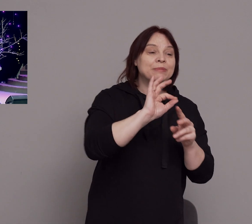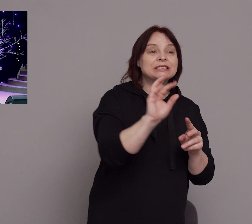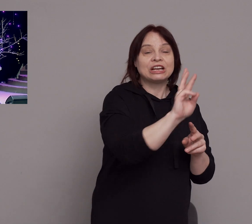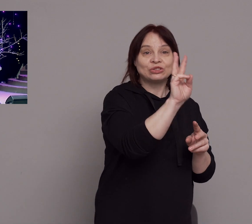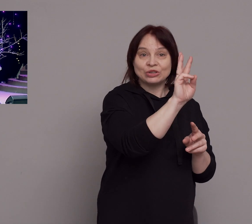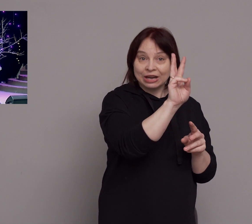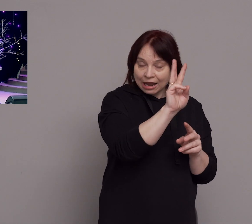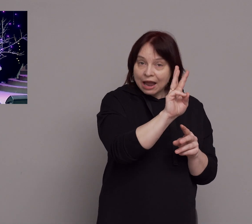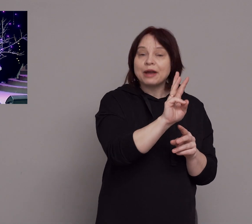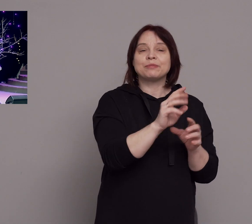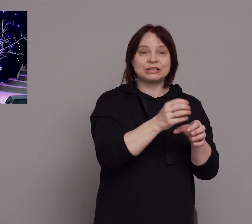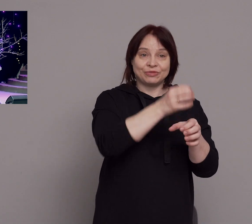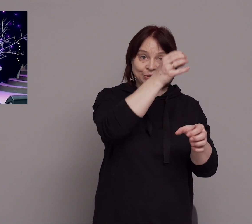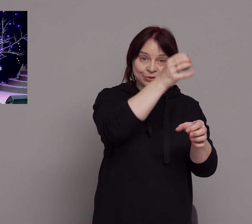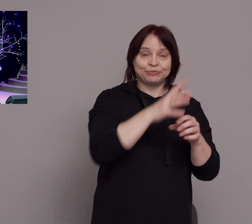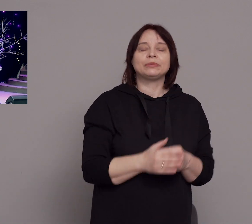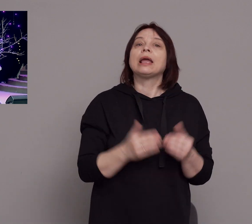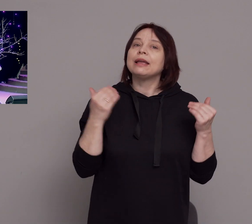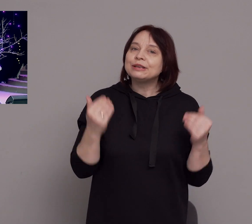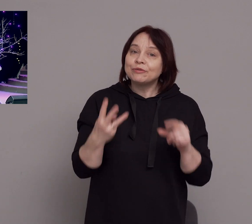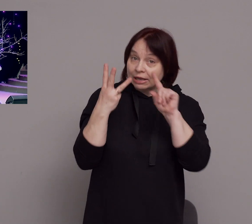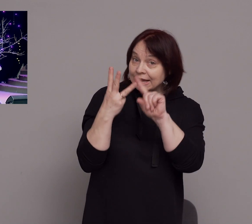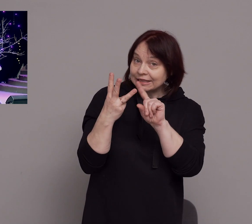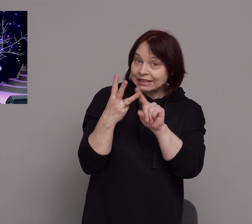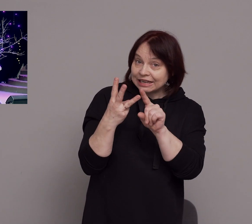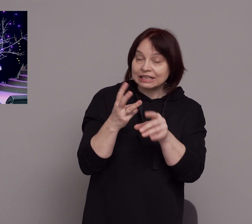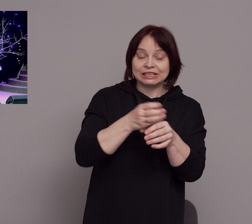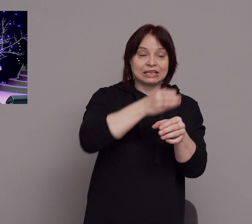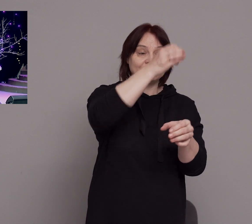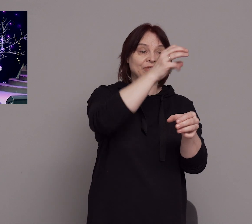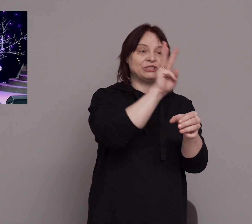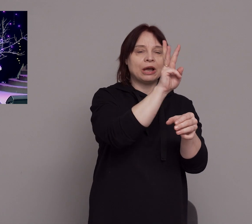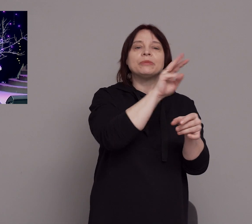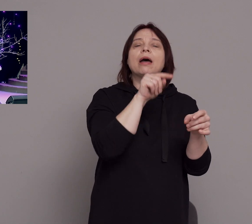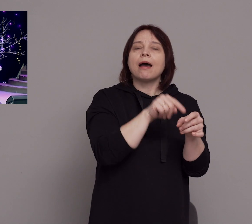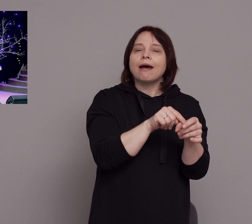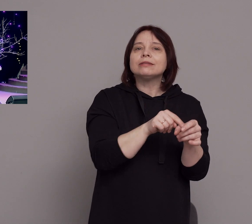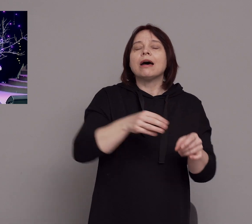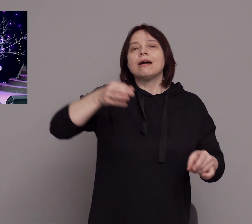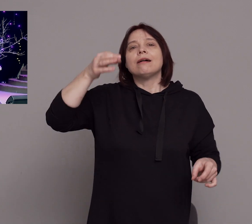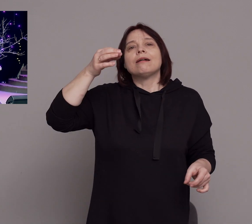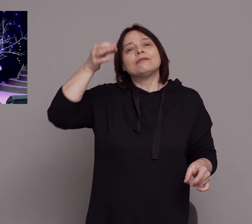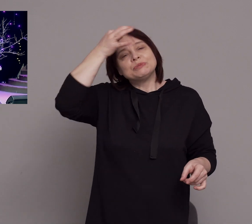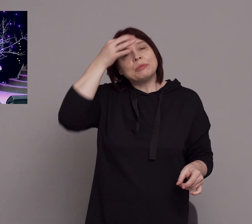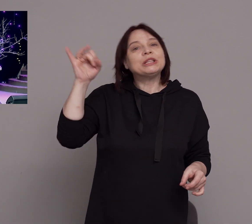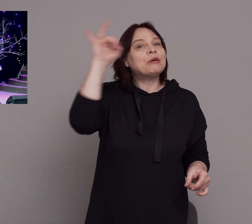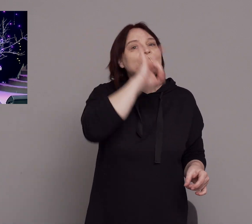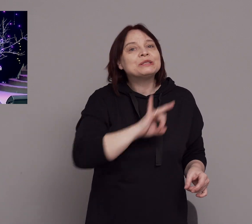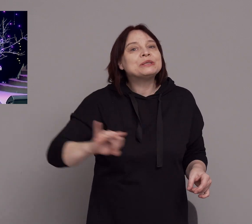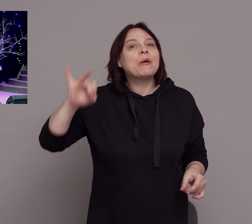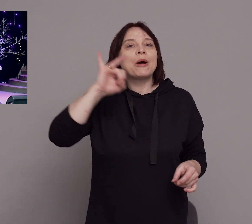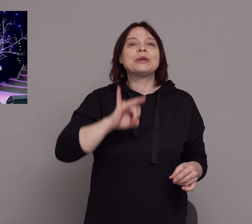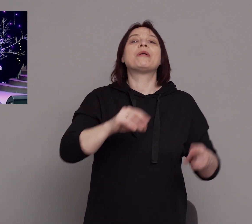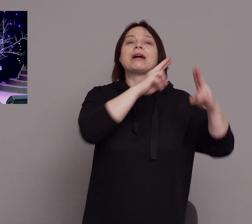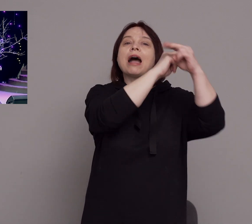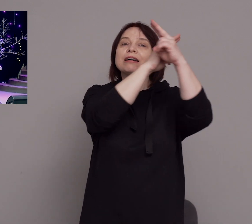что такое Адвент. Третья свеча сегодня – это свеча пастухов. Мы вспоминаем о том, как ангелы пришли